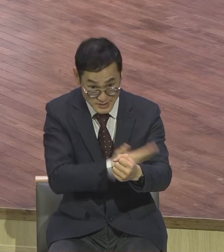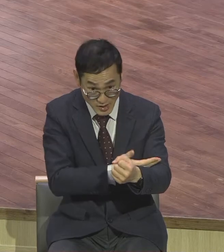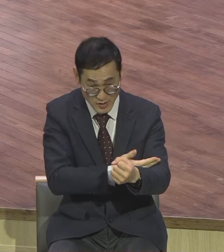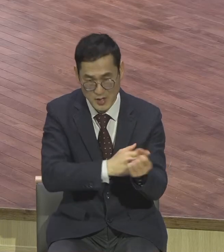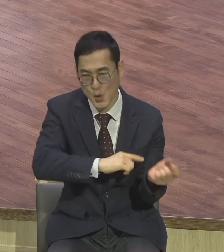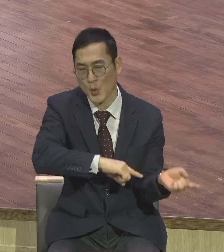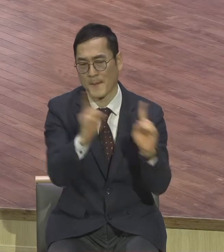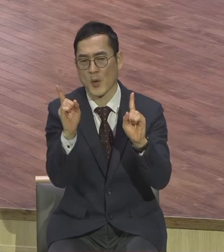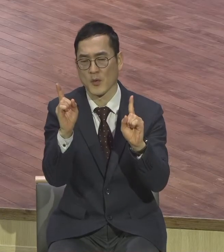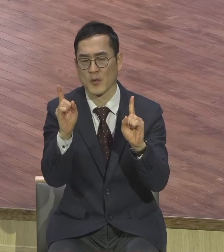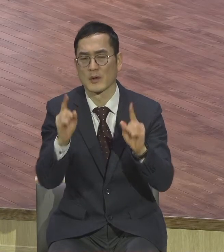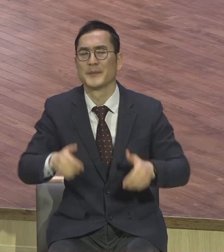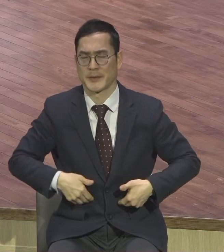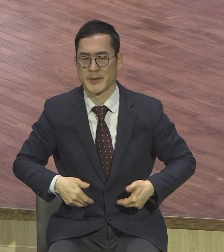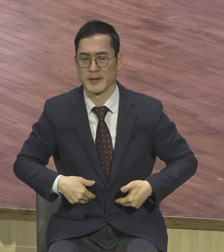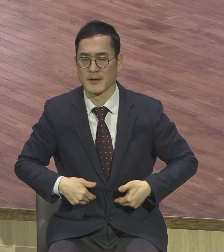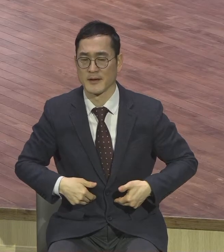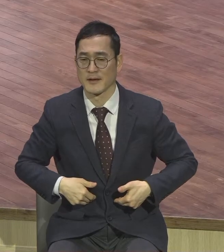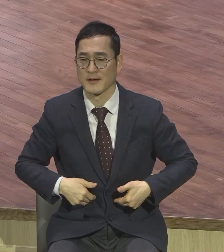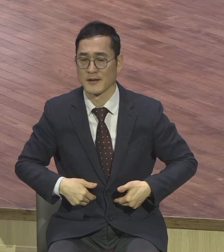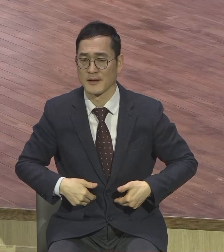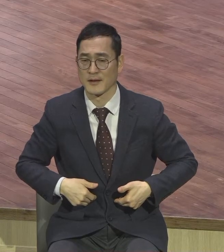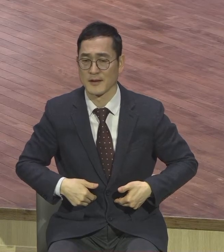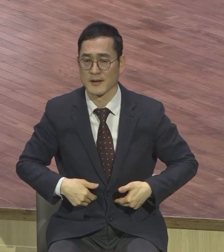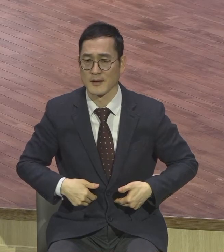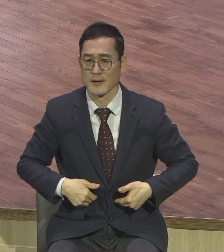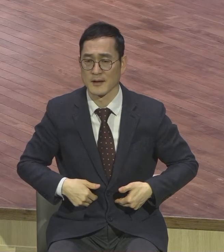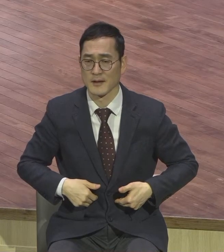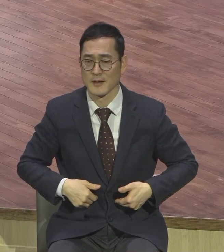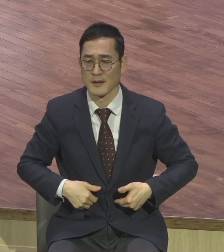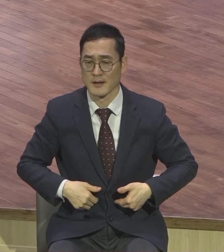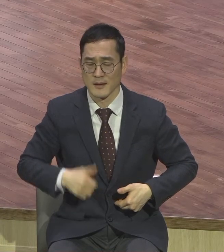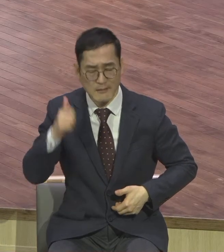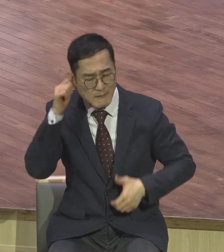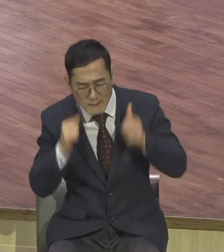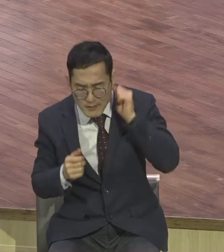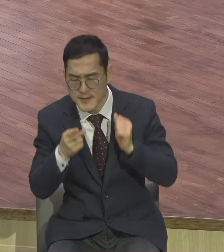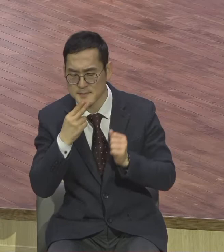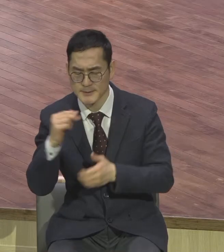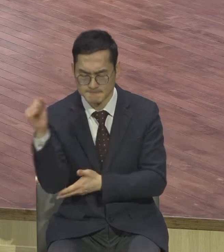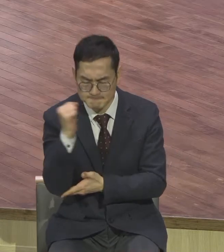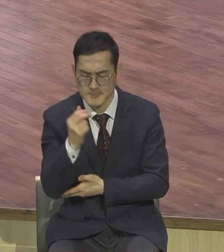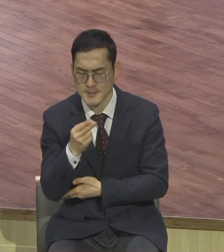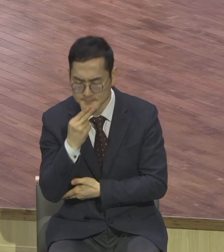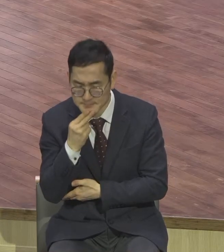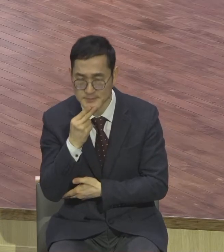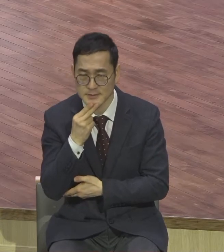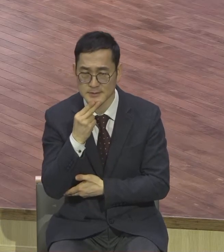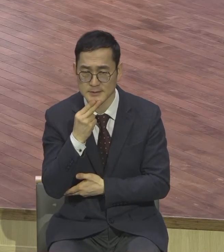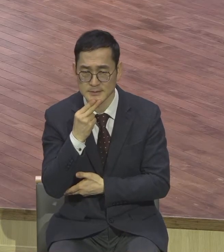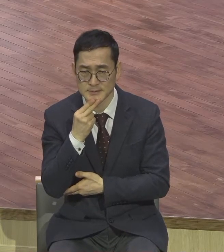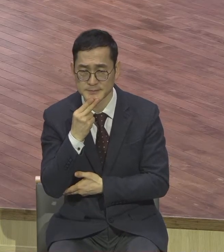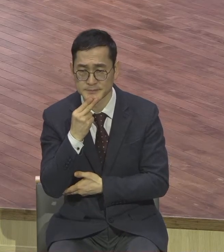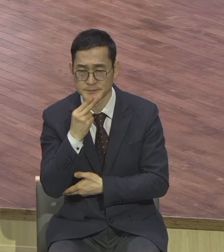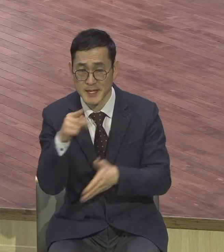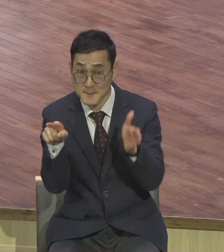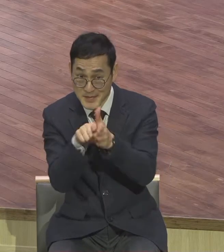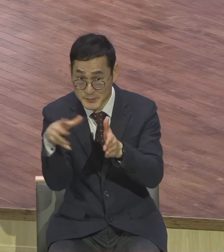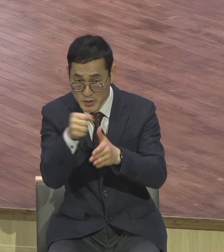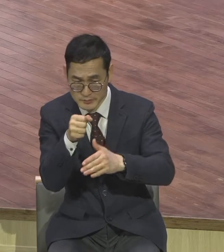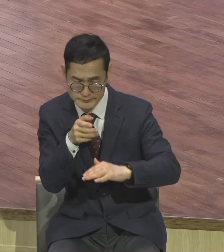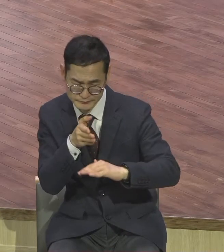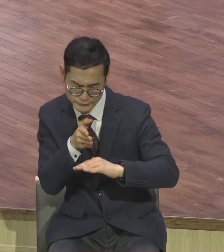흔들리지 않고 불신앙이 빠져나가고 언약 성취의 정인으로